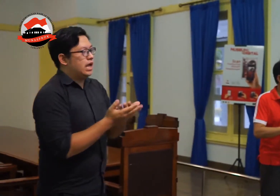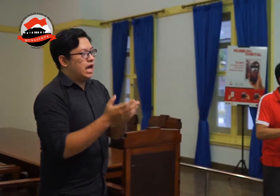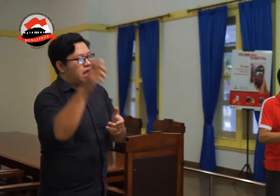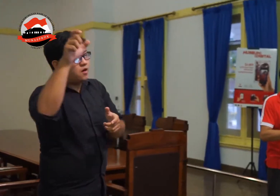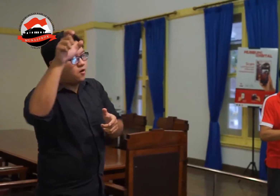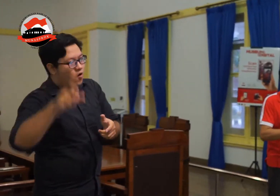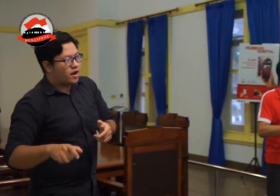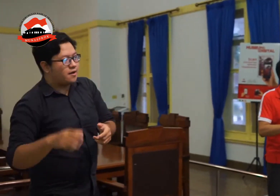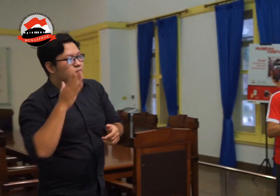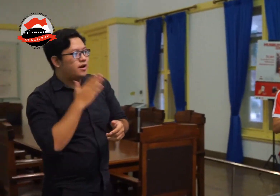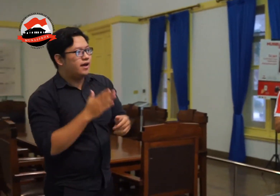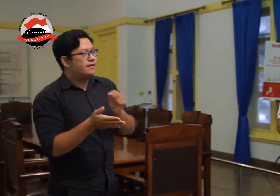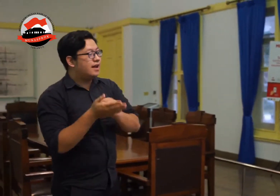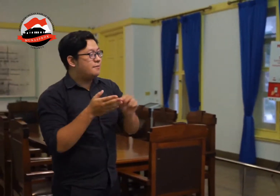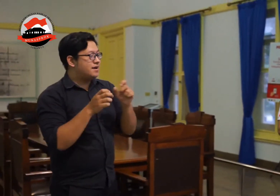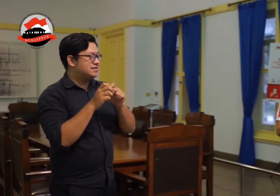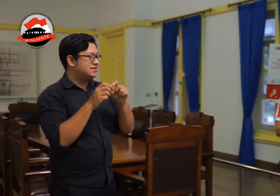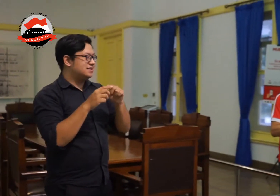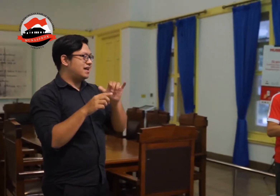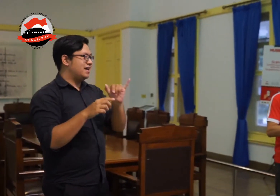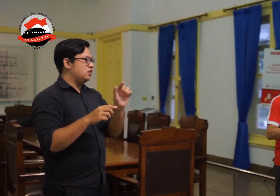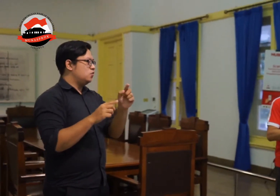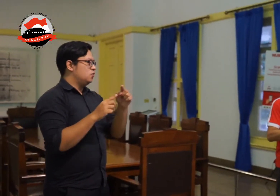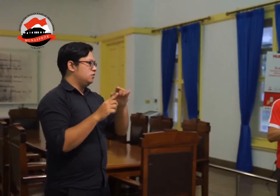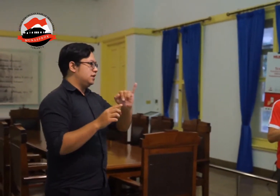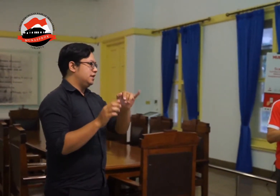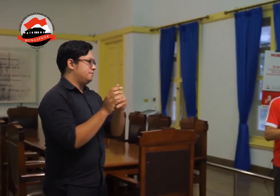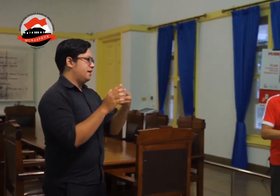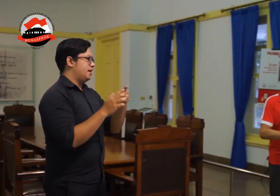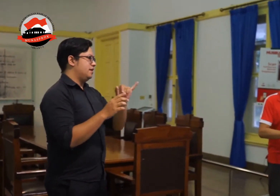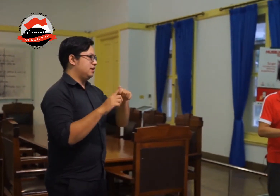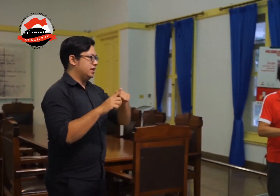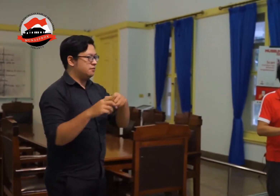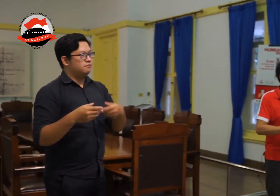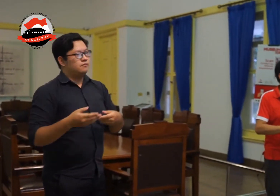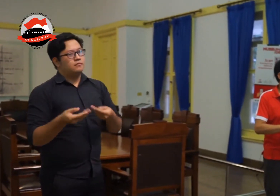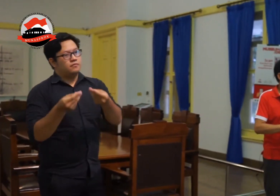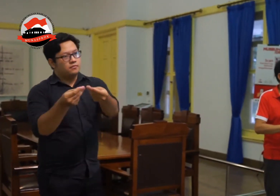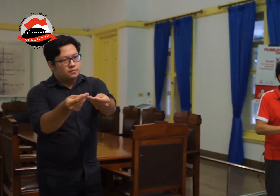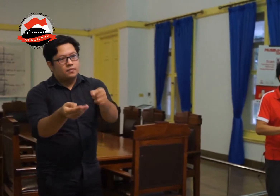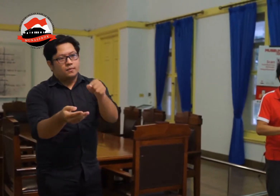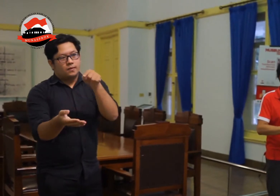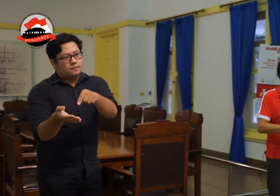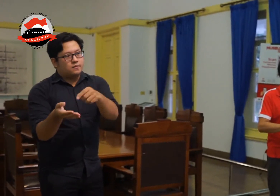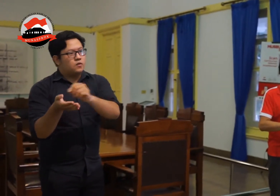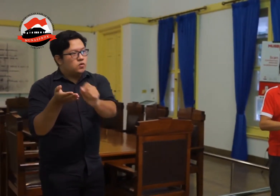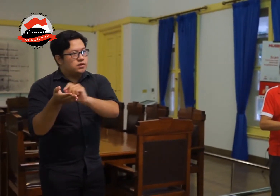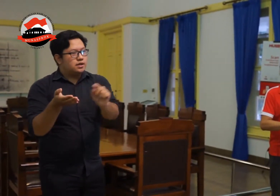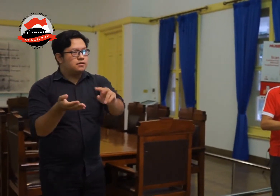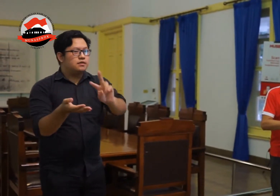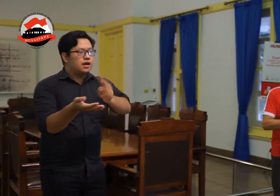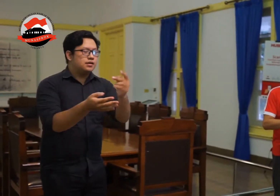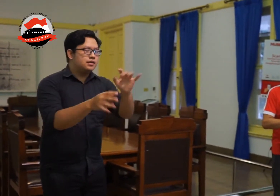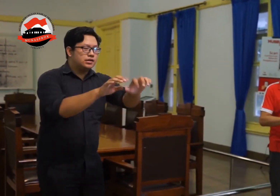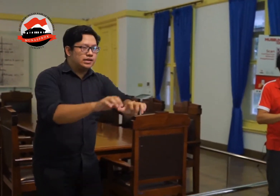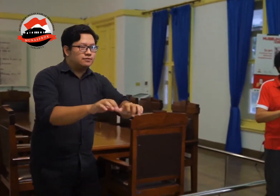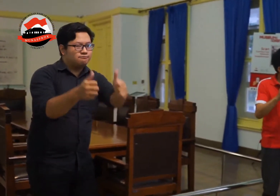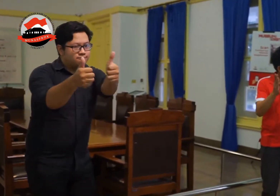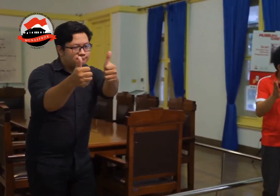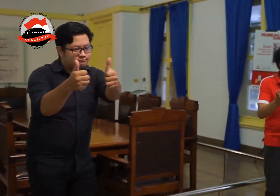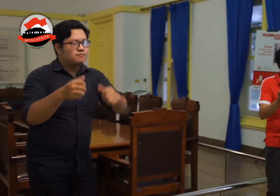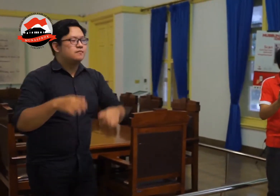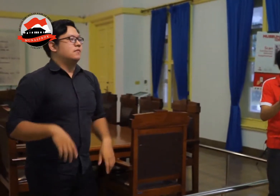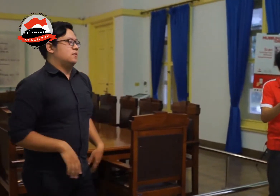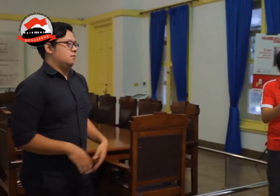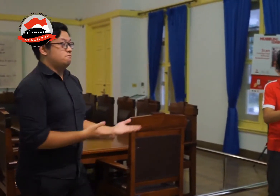muda namanya itu Sayuti Melik untuk mengetik naskah proklamasi. Kita lanjut ke